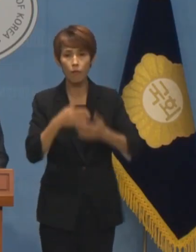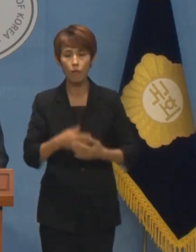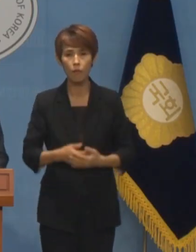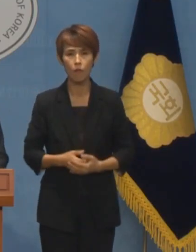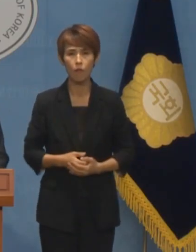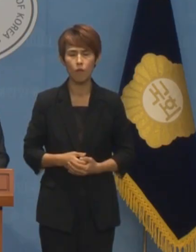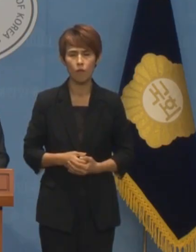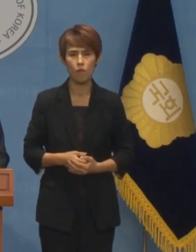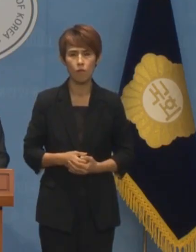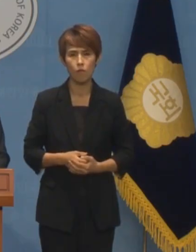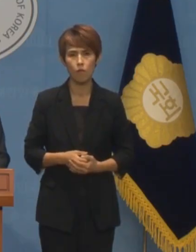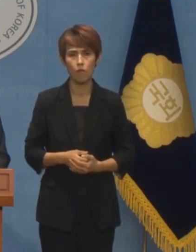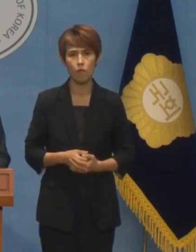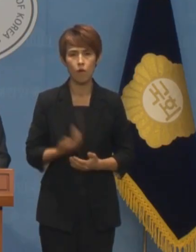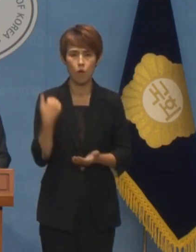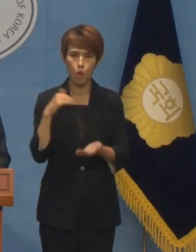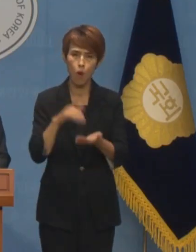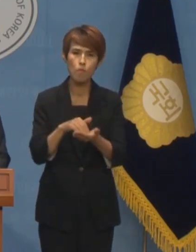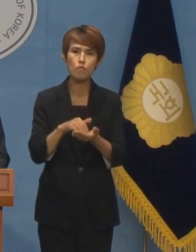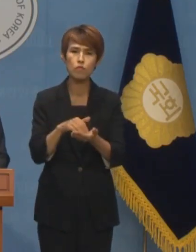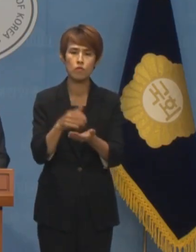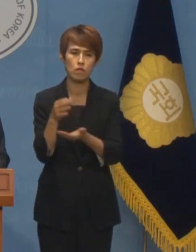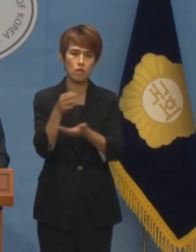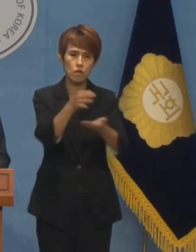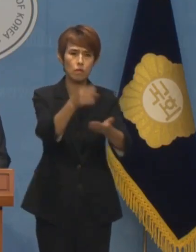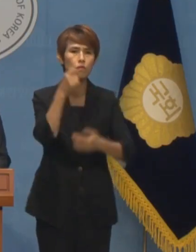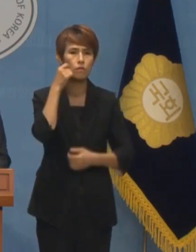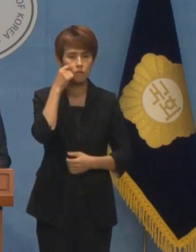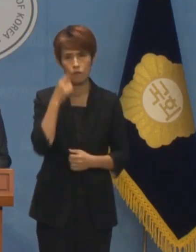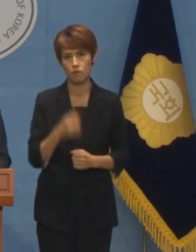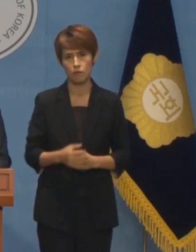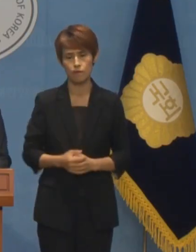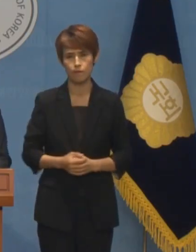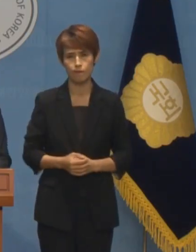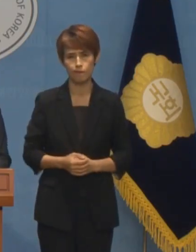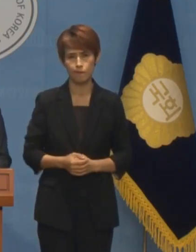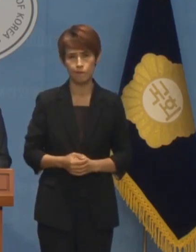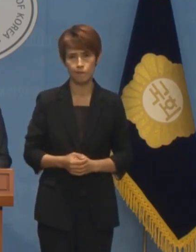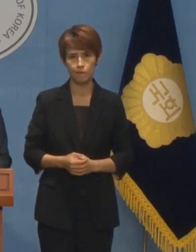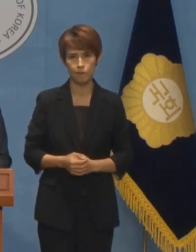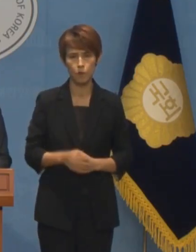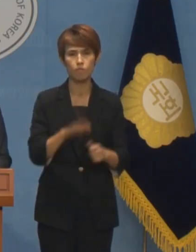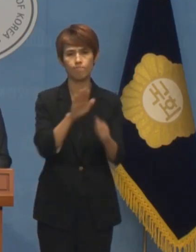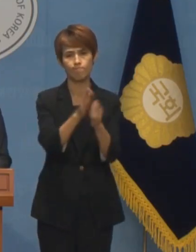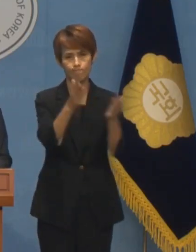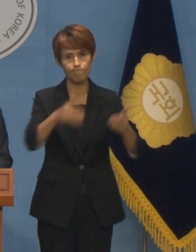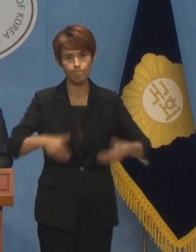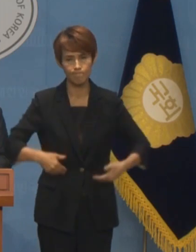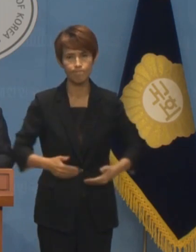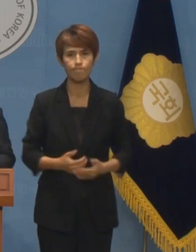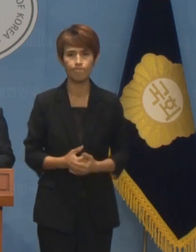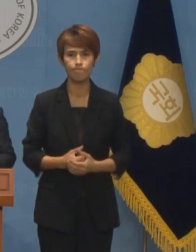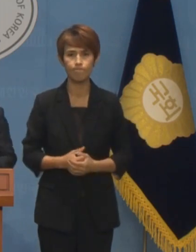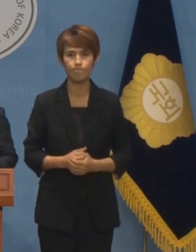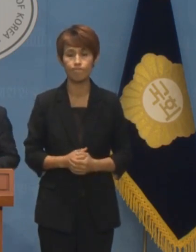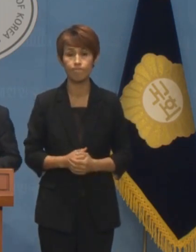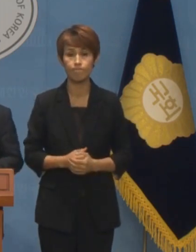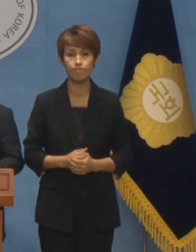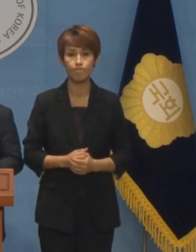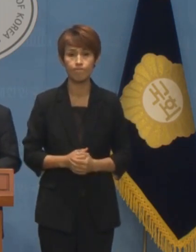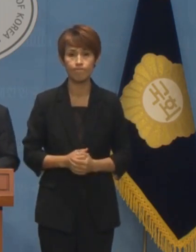이거에 대해서 환불 신청이 지금 안 되고 있기 때문에 여기에 대해서도 구제를 해야 된다라는 말씀을